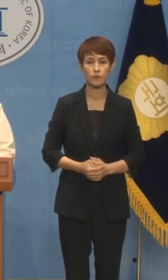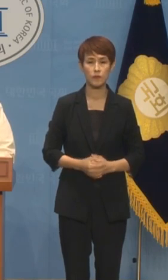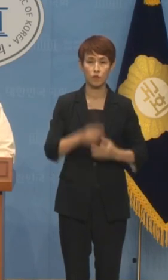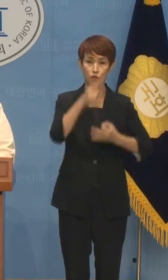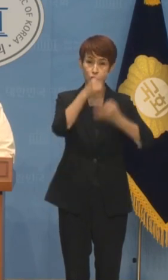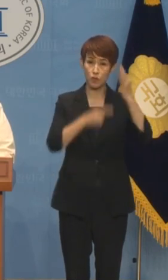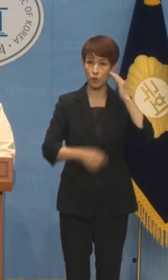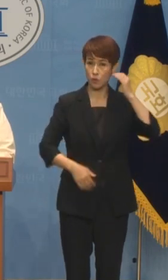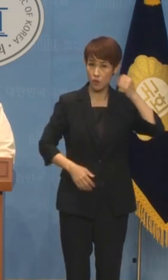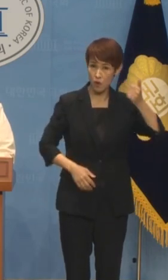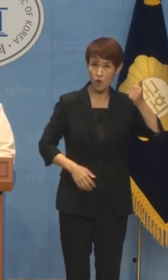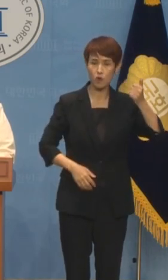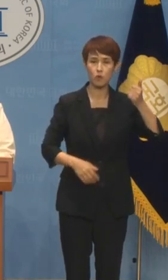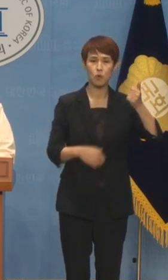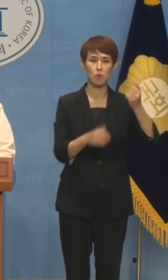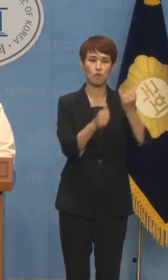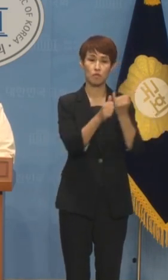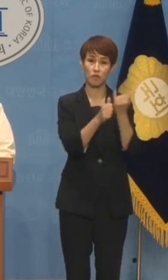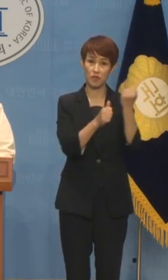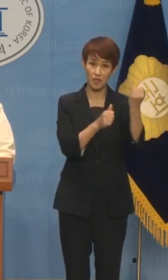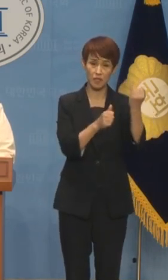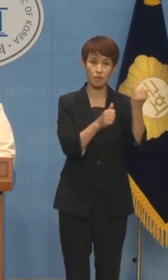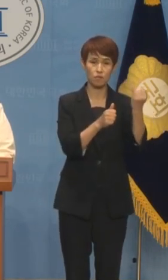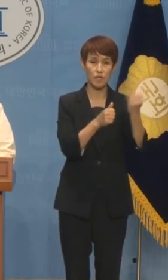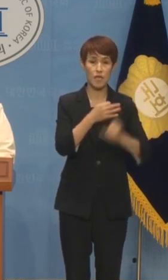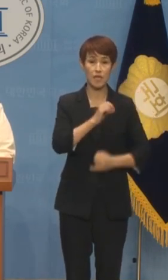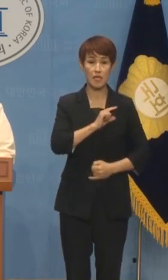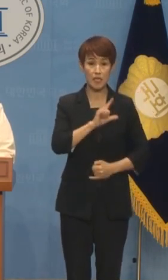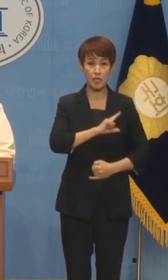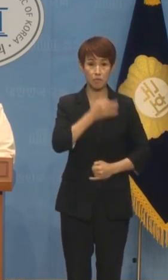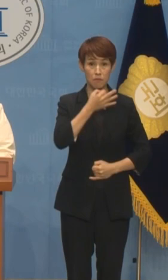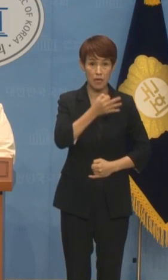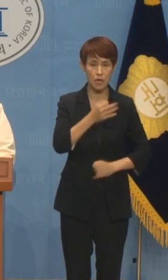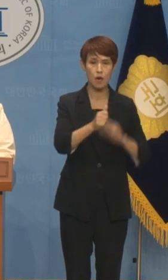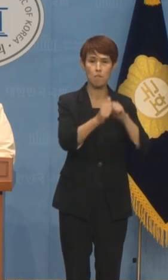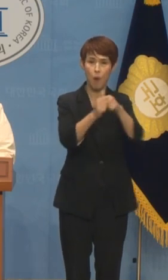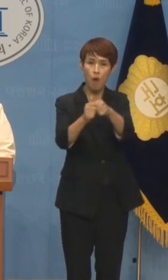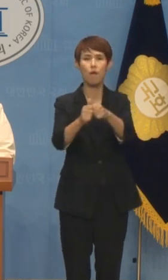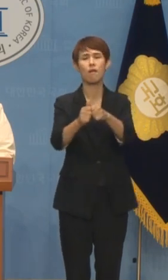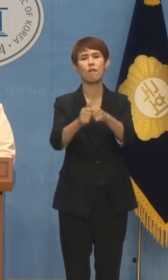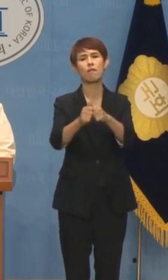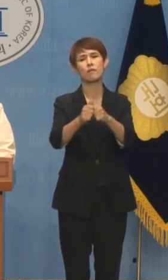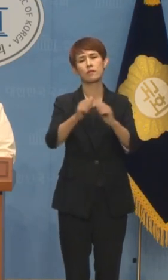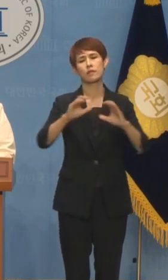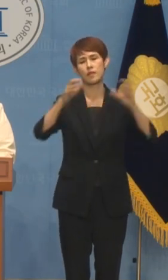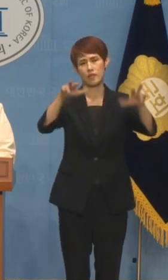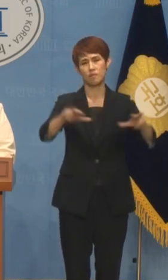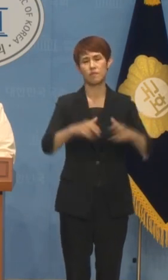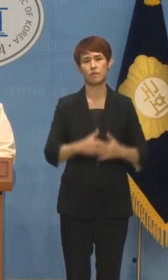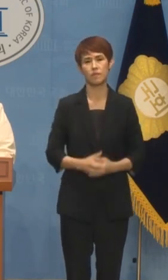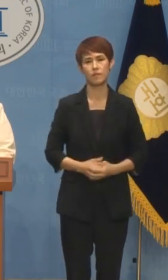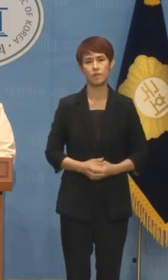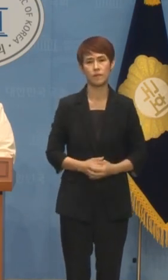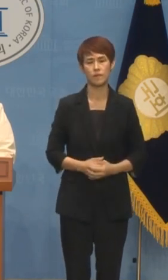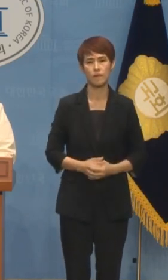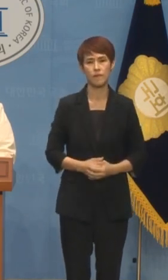윤석열 대통령과 김건희 여사만 불러도 징계를 받는 세상입니다.